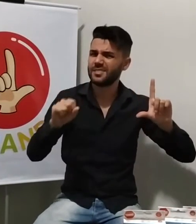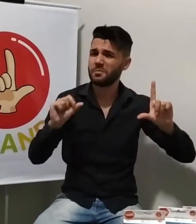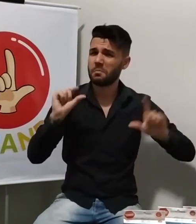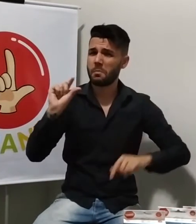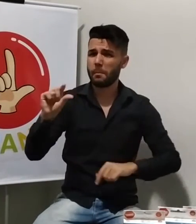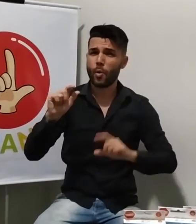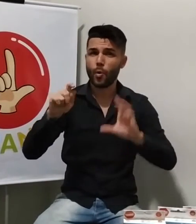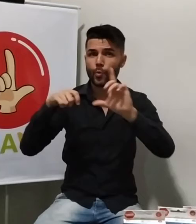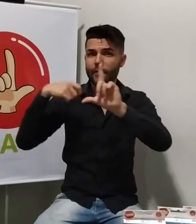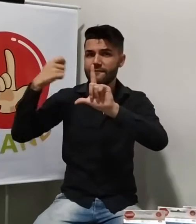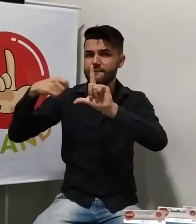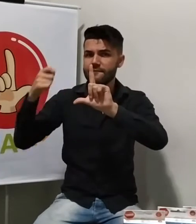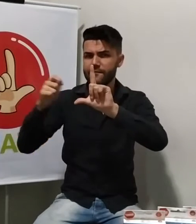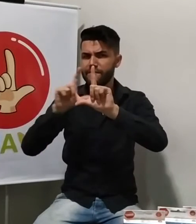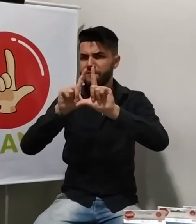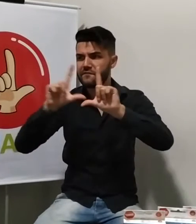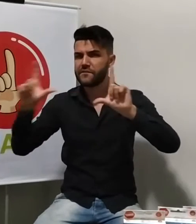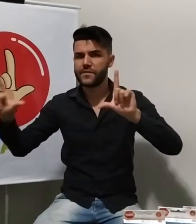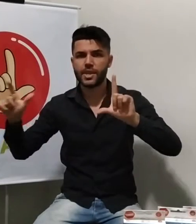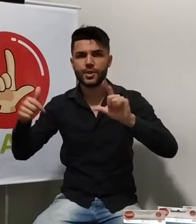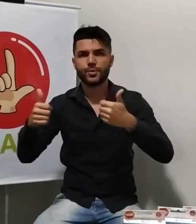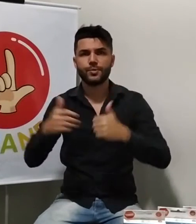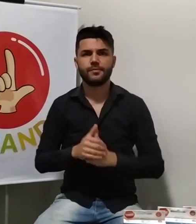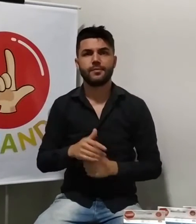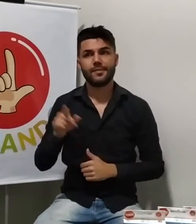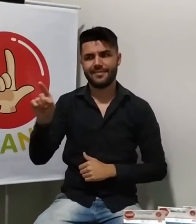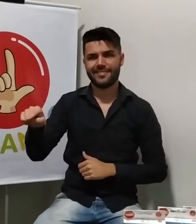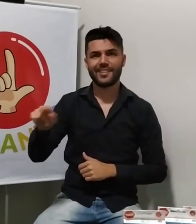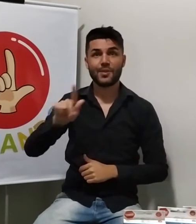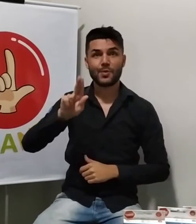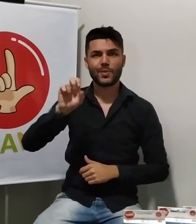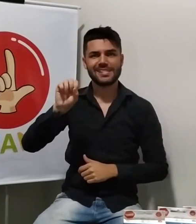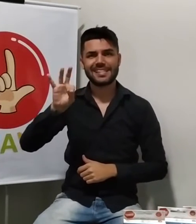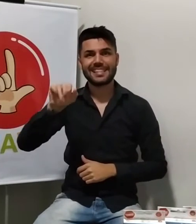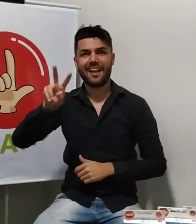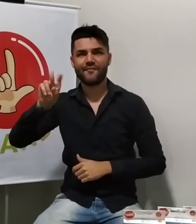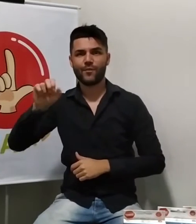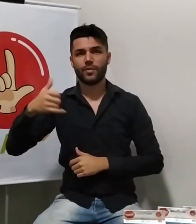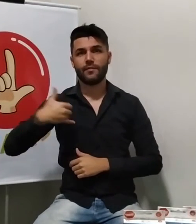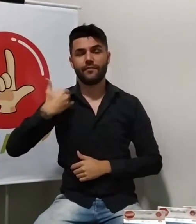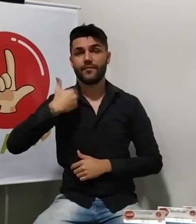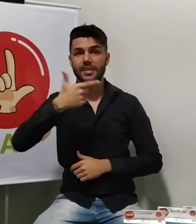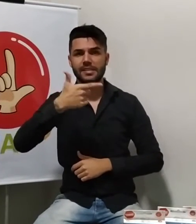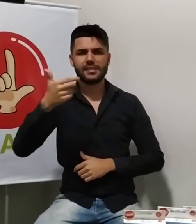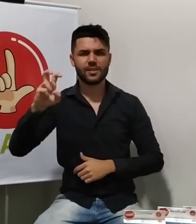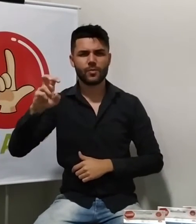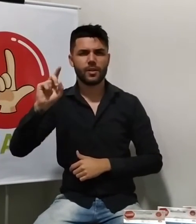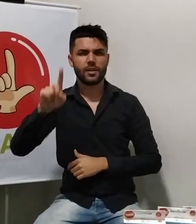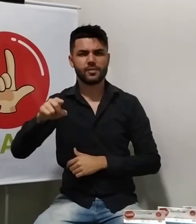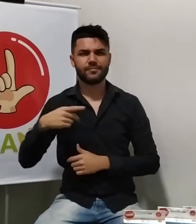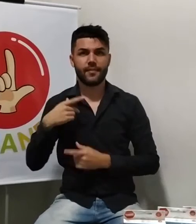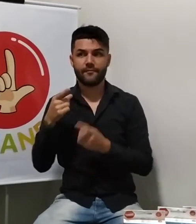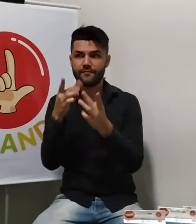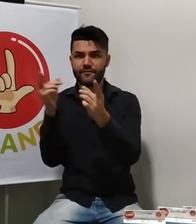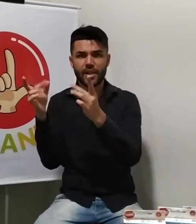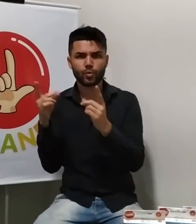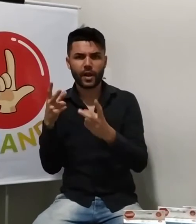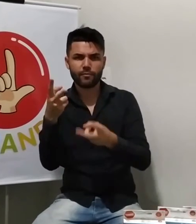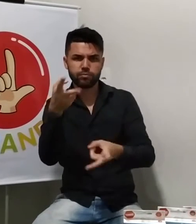vou fazer um YouTube pra vender pra quem não quer usar o YouTube. Eu não quero criar um YouTube pra competir, vou criar um concorrente do YouTube aqui. Não é essa a ideia. Eu vou